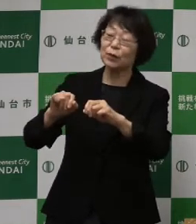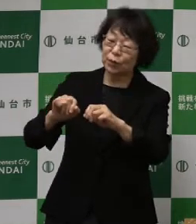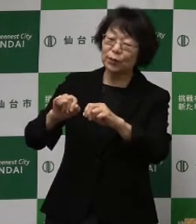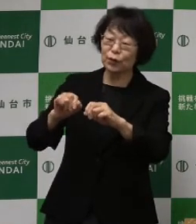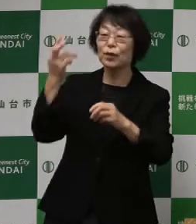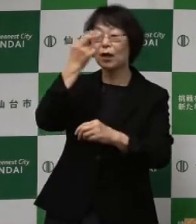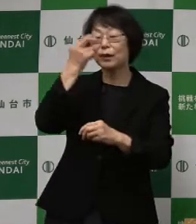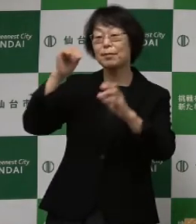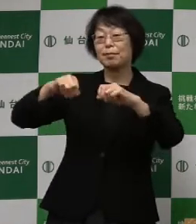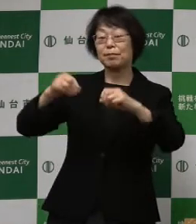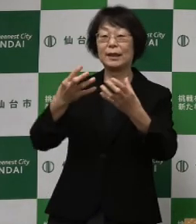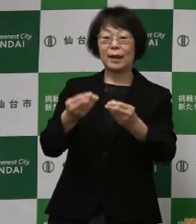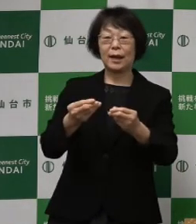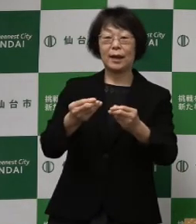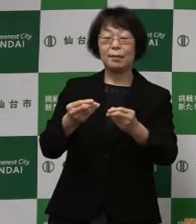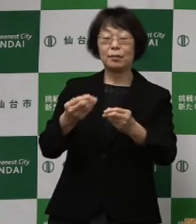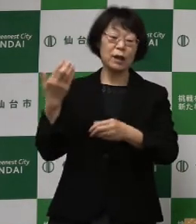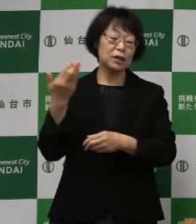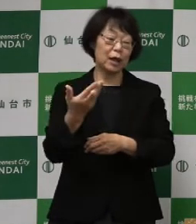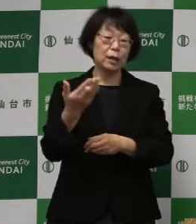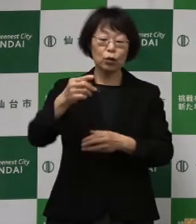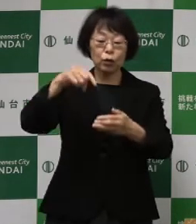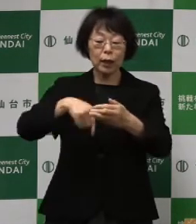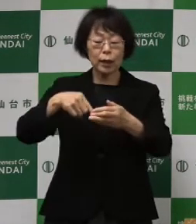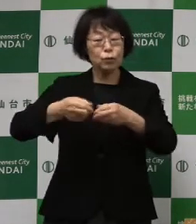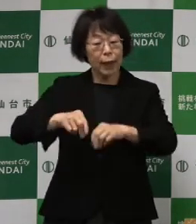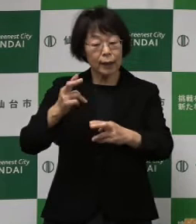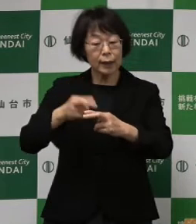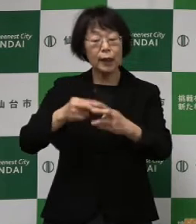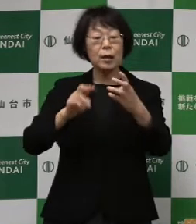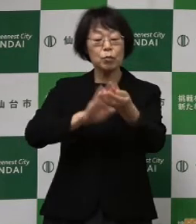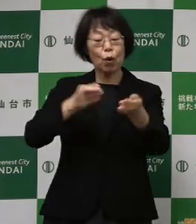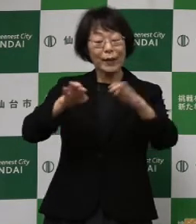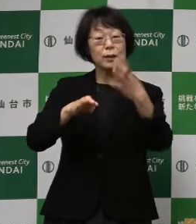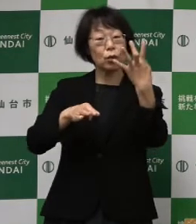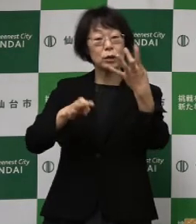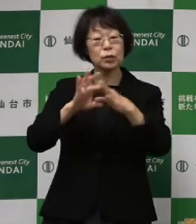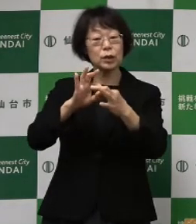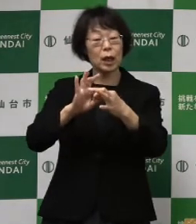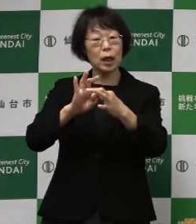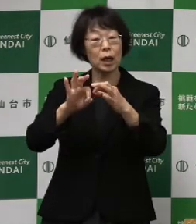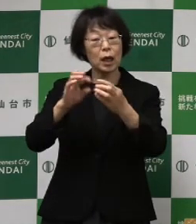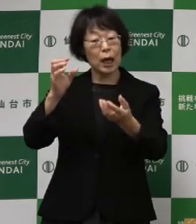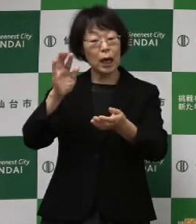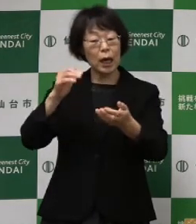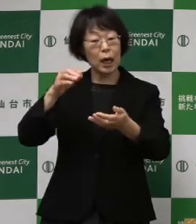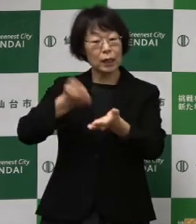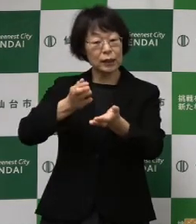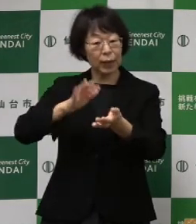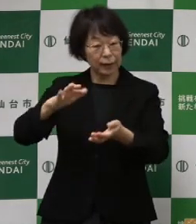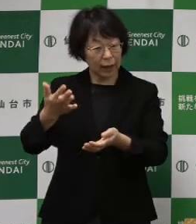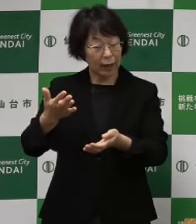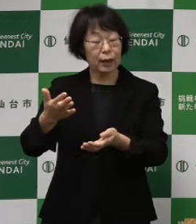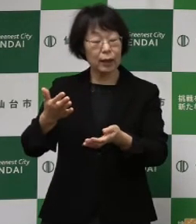ました。 その中で具体的に4病院っていうのは出てない。 具体的には話題の